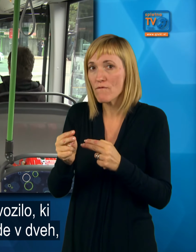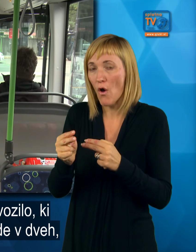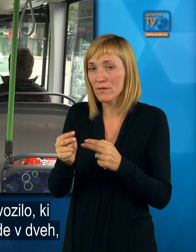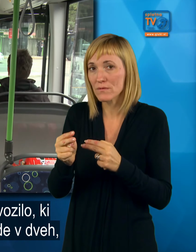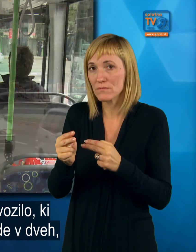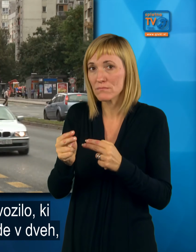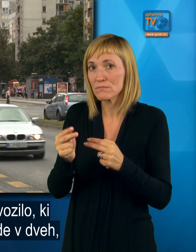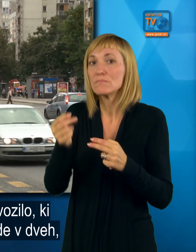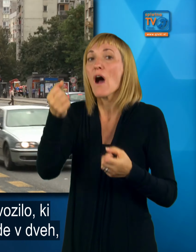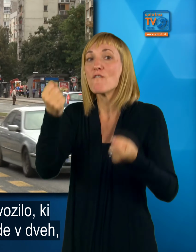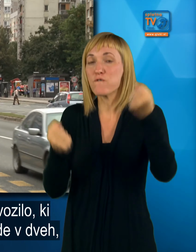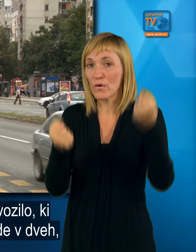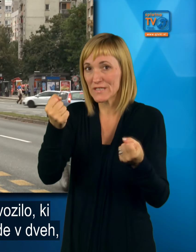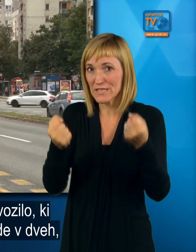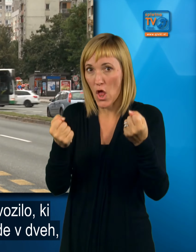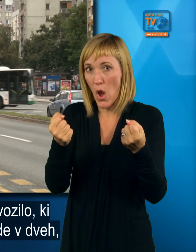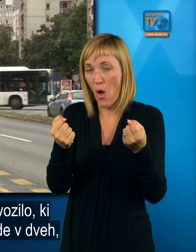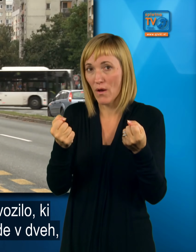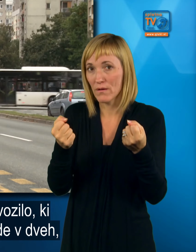pač vozilo,